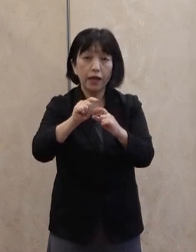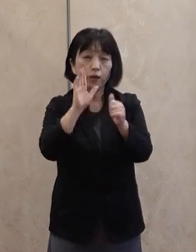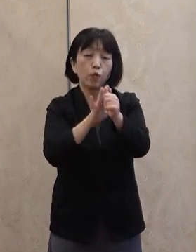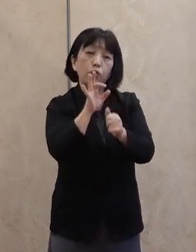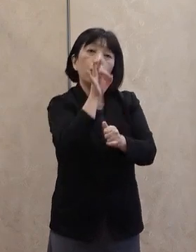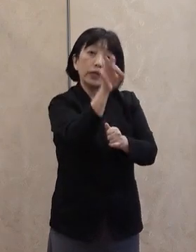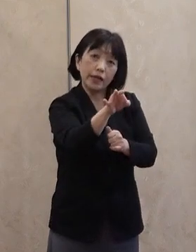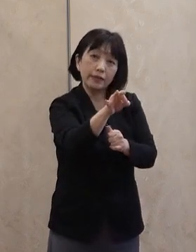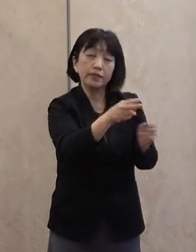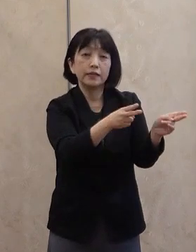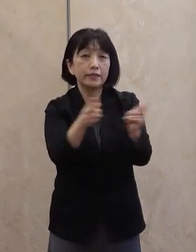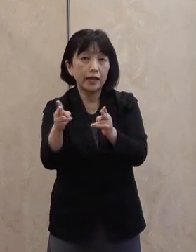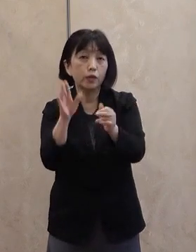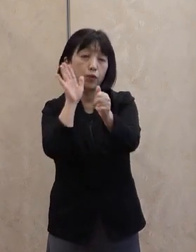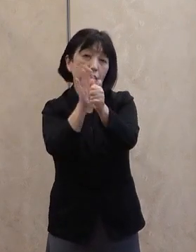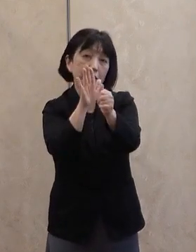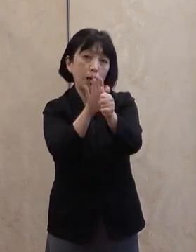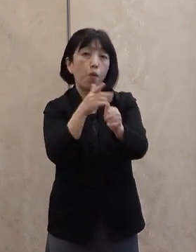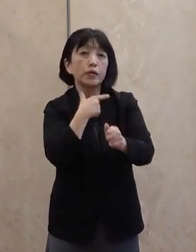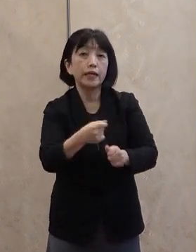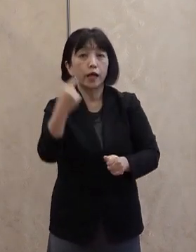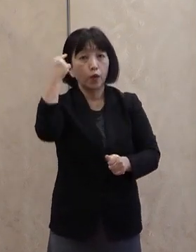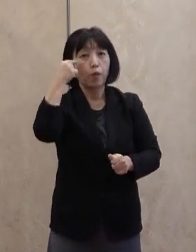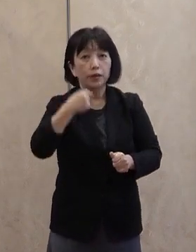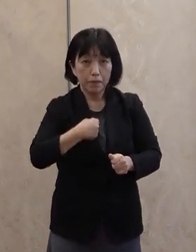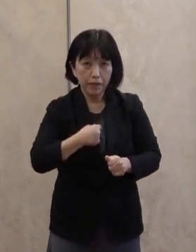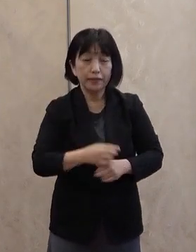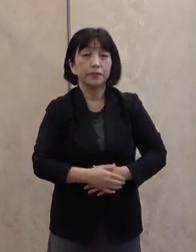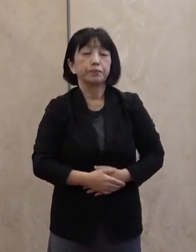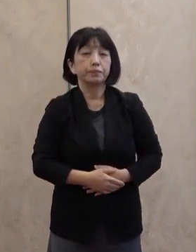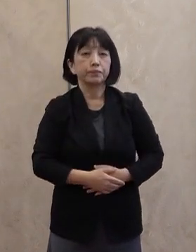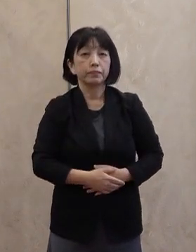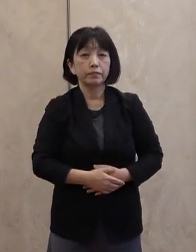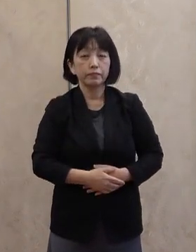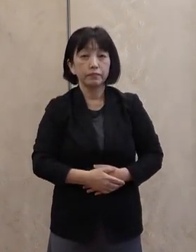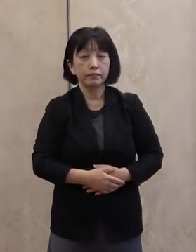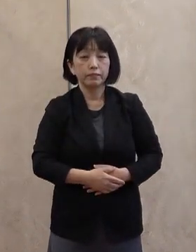で、この支援をしてまいりたいと思います。お願いします。